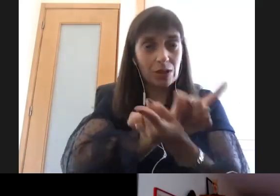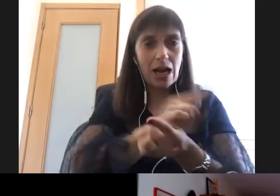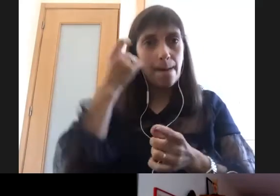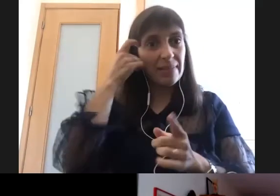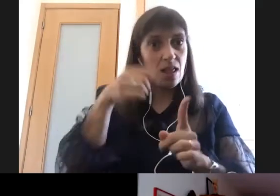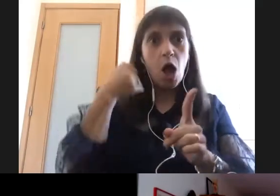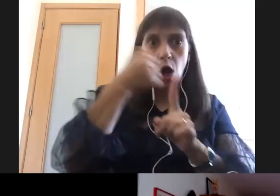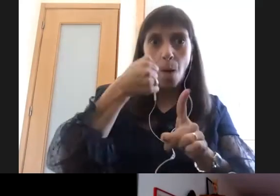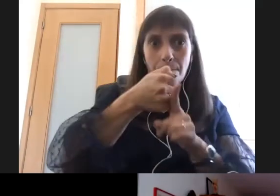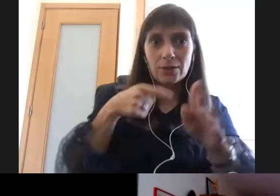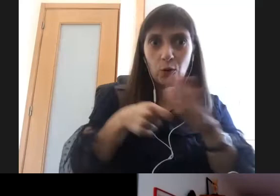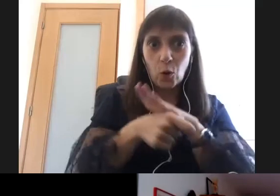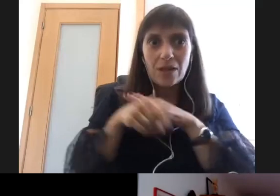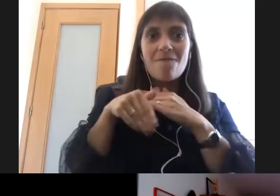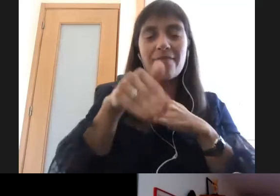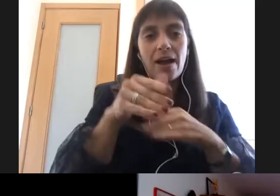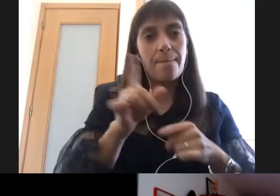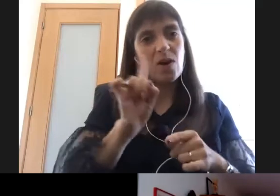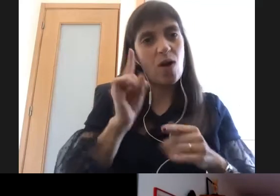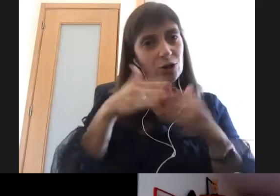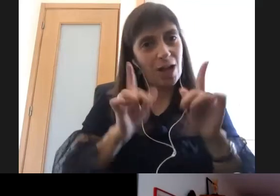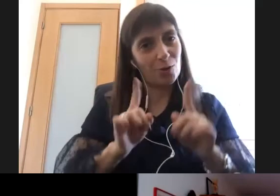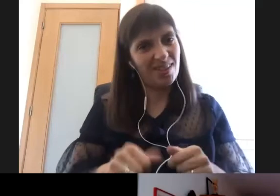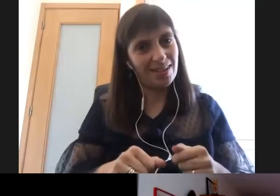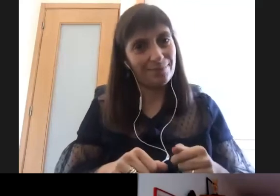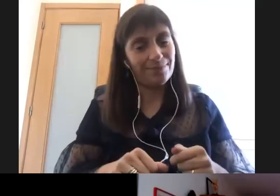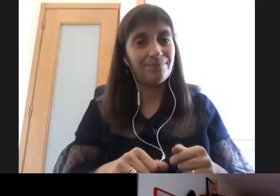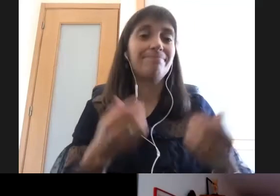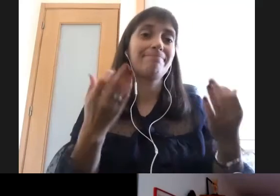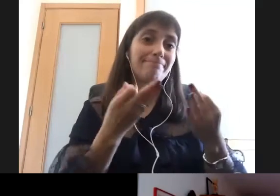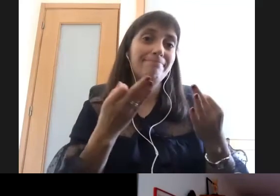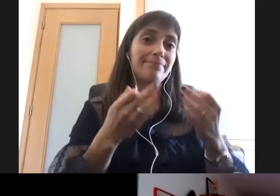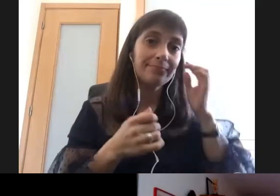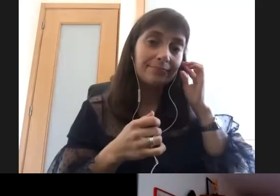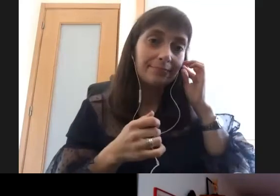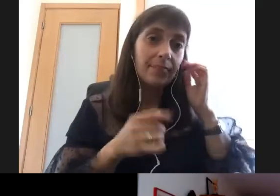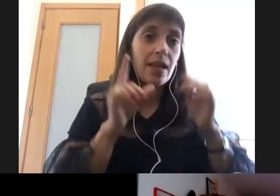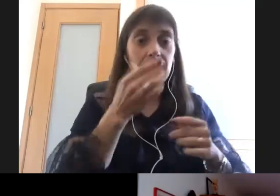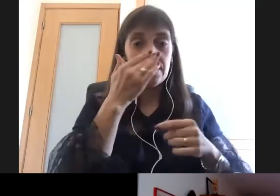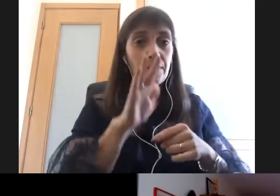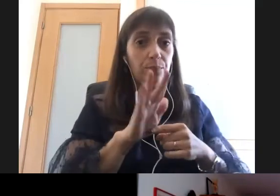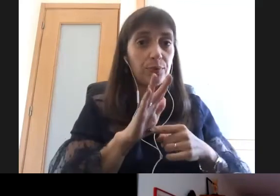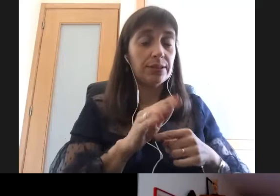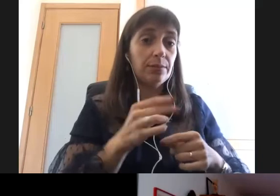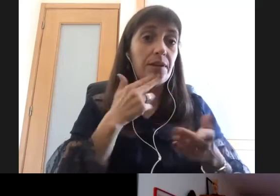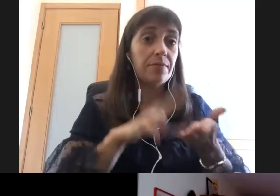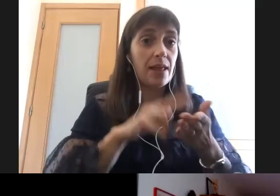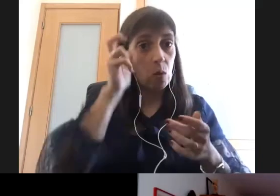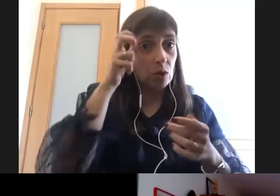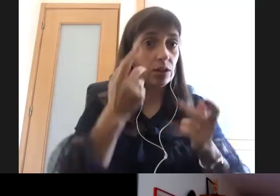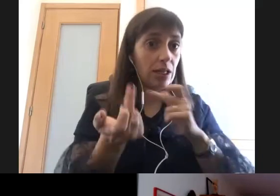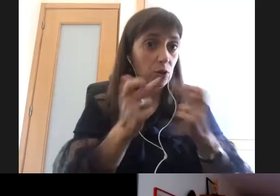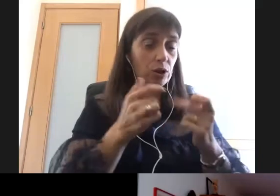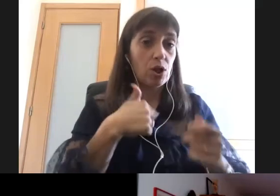que não é que está acontecendo. Mas, às vezes, até pelo exagero, os conceitos estão sendo discutidos. Eu confesso que